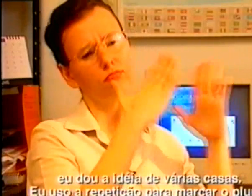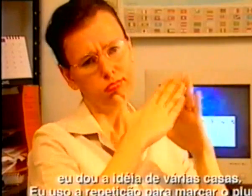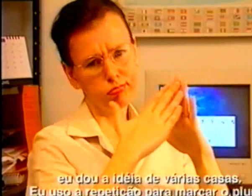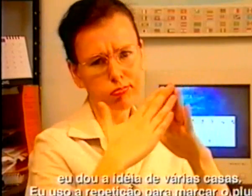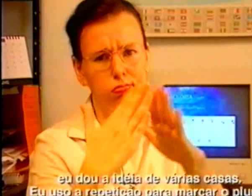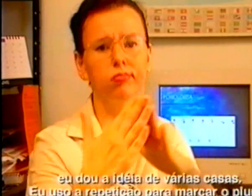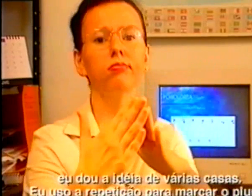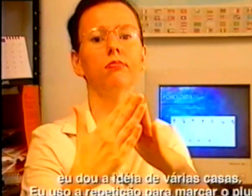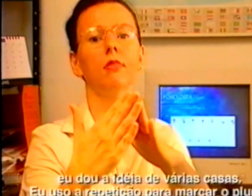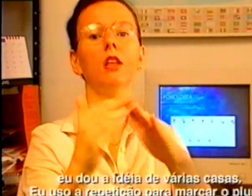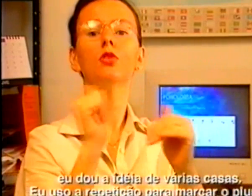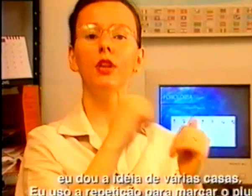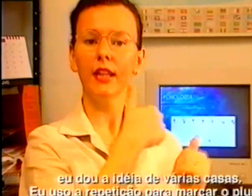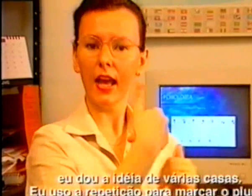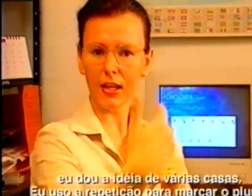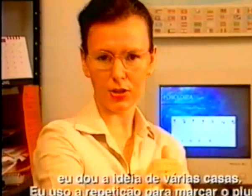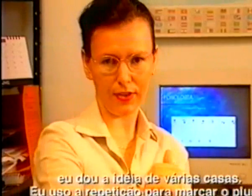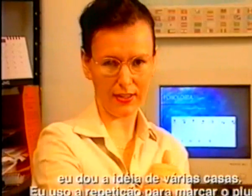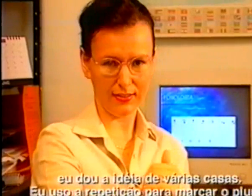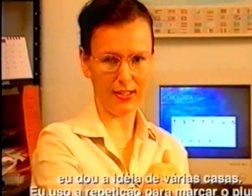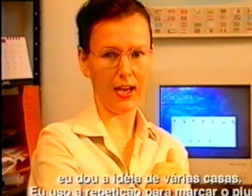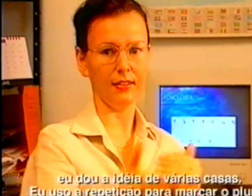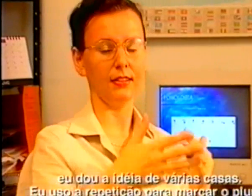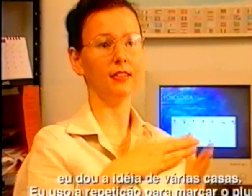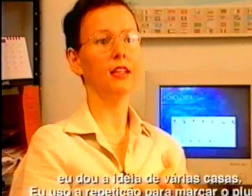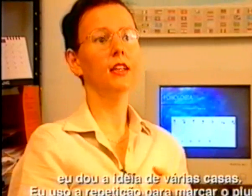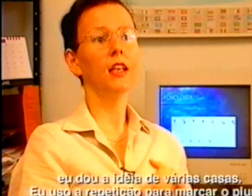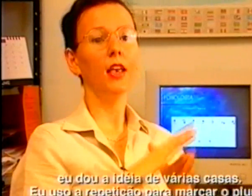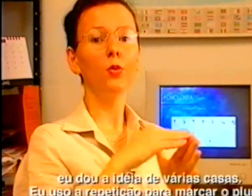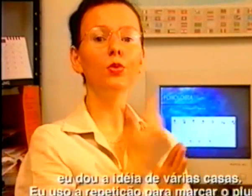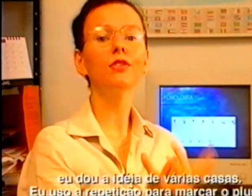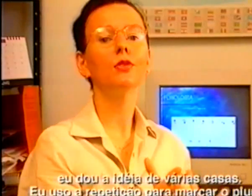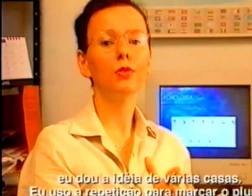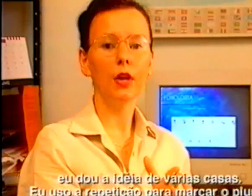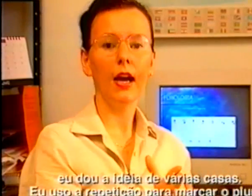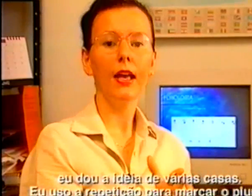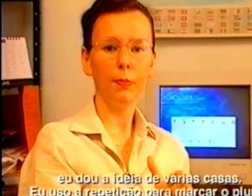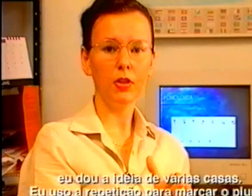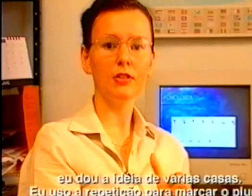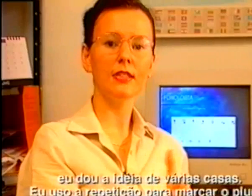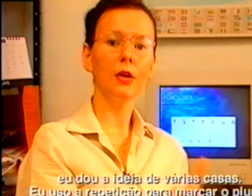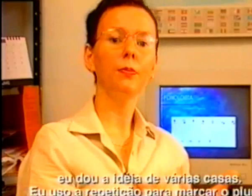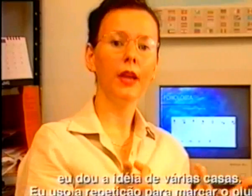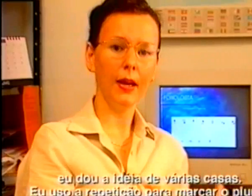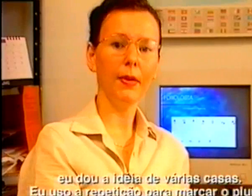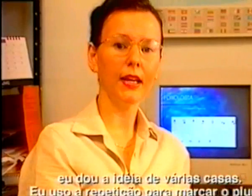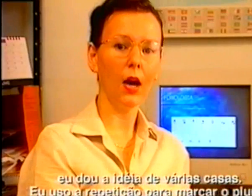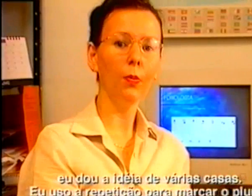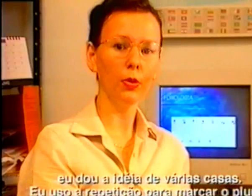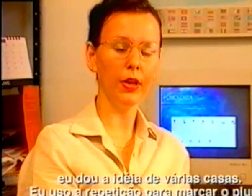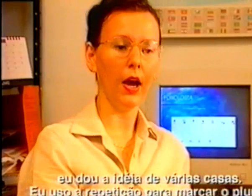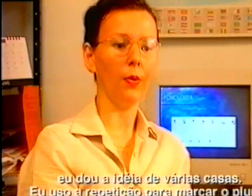então eu dou ideia de várias casas. Eu uso a repetição para marcar o